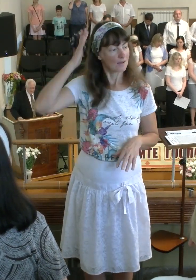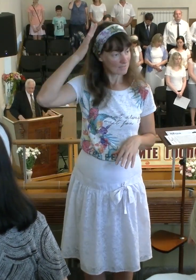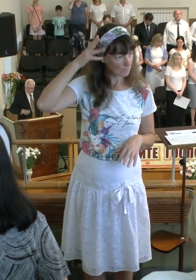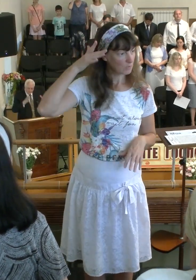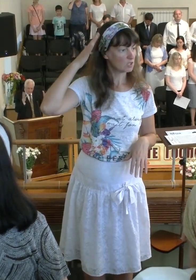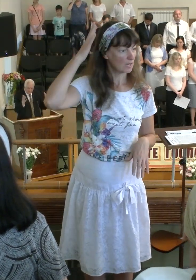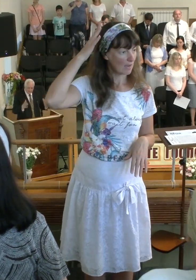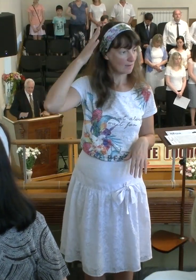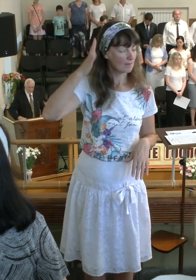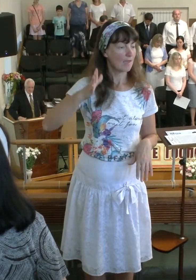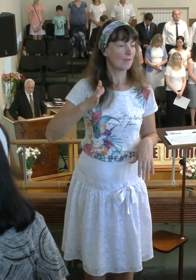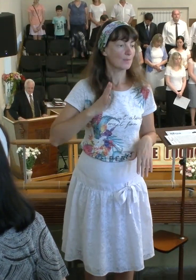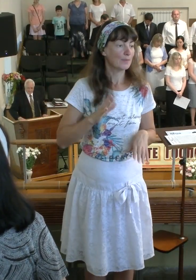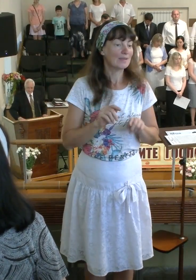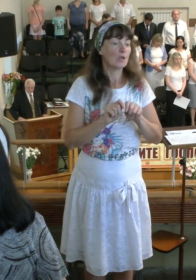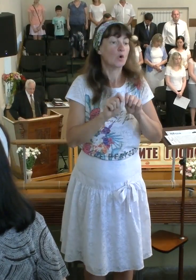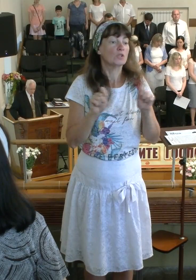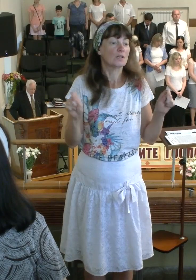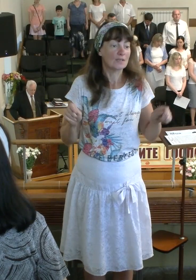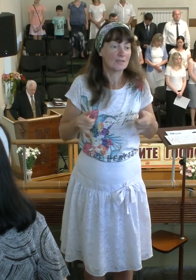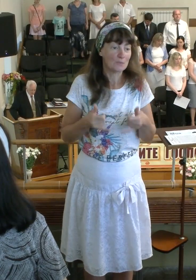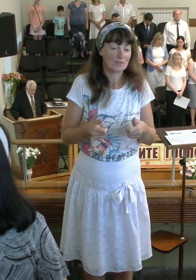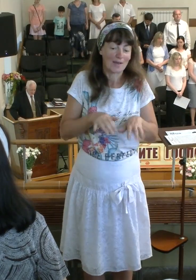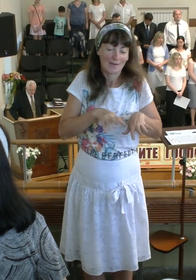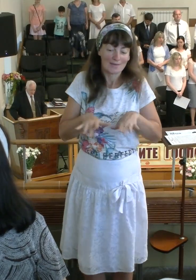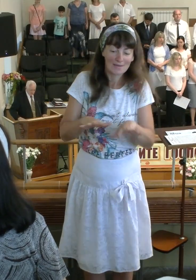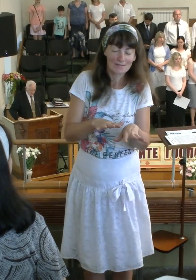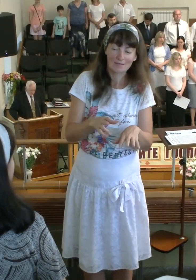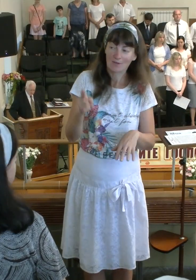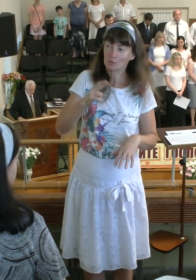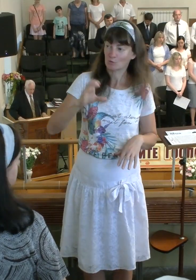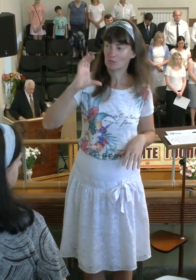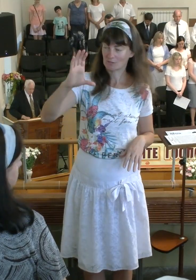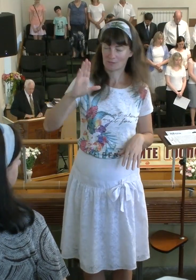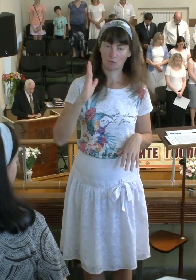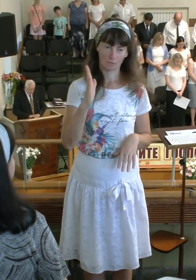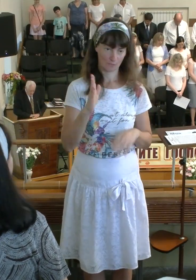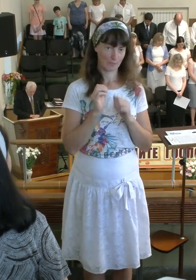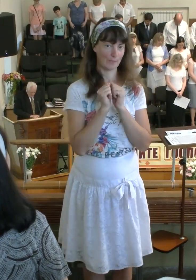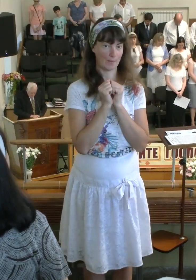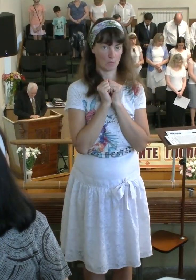размышлять и быть открытыми для действия Святого Духа. Мы помолимся.